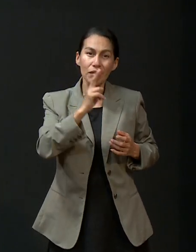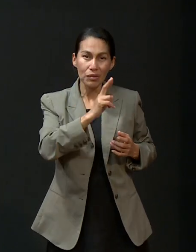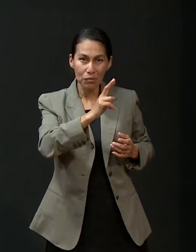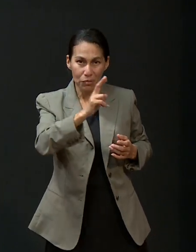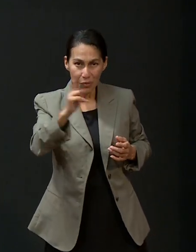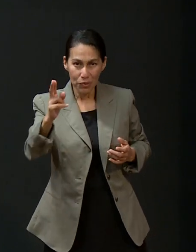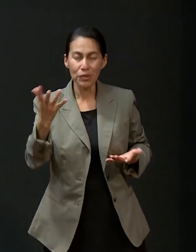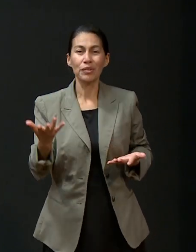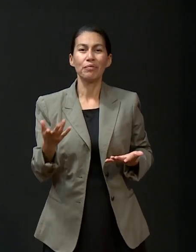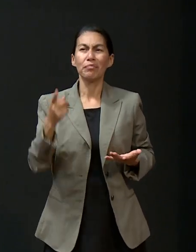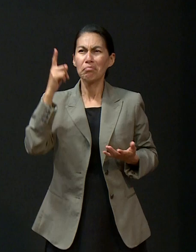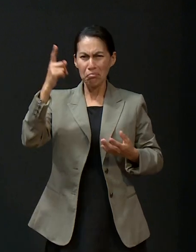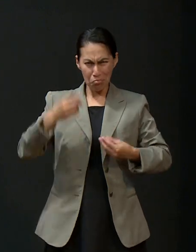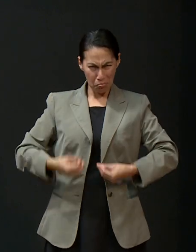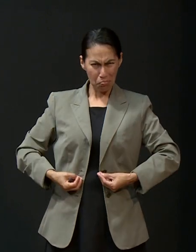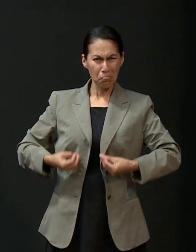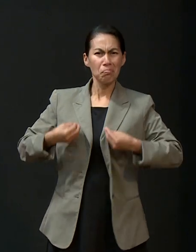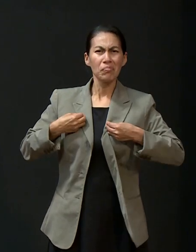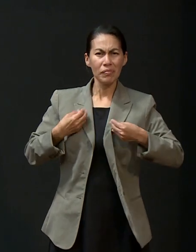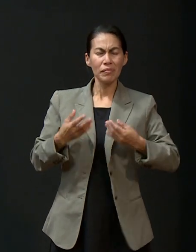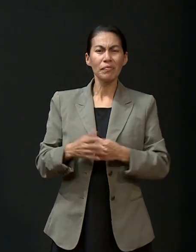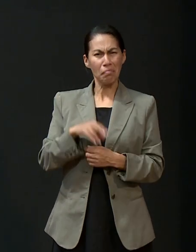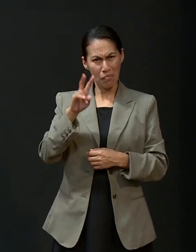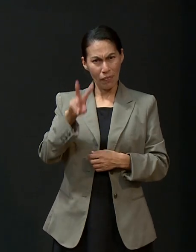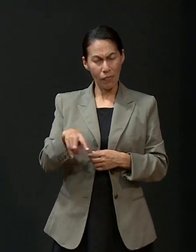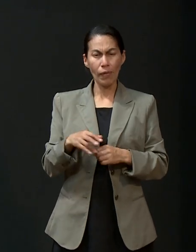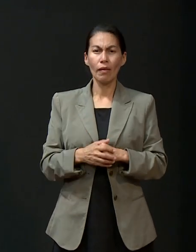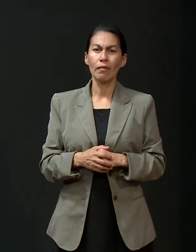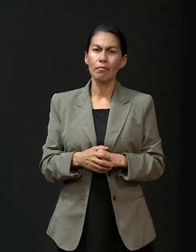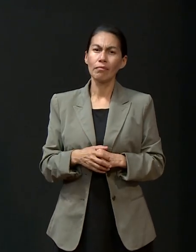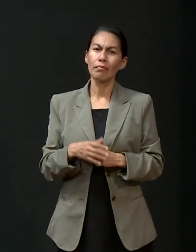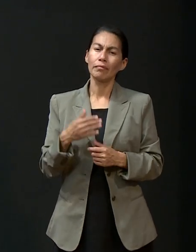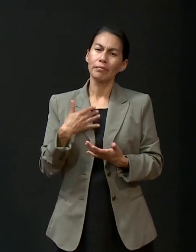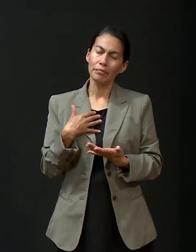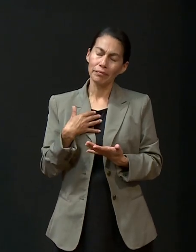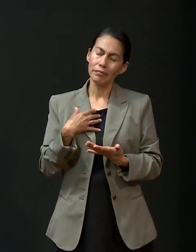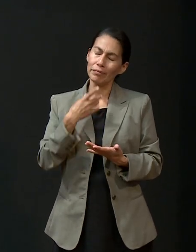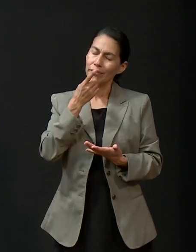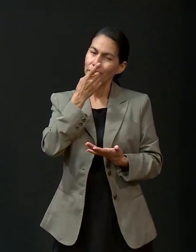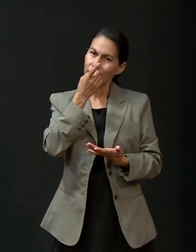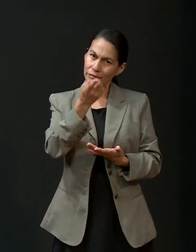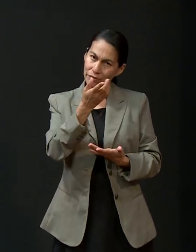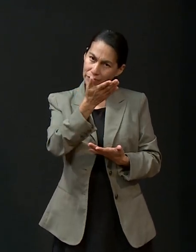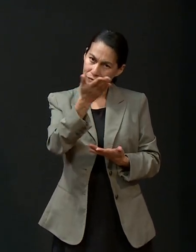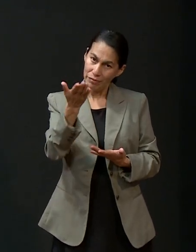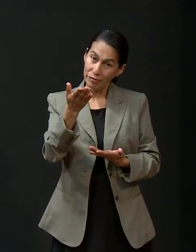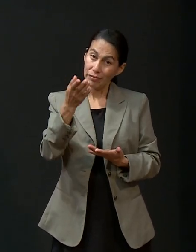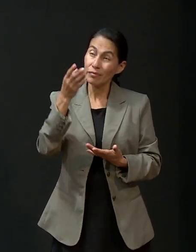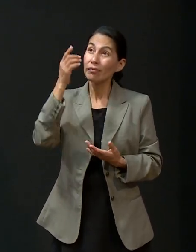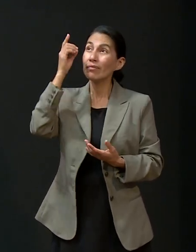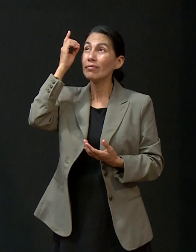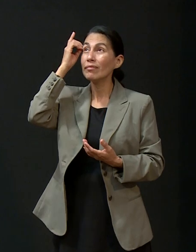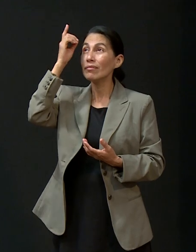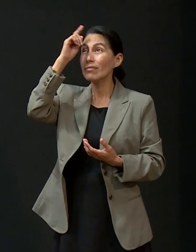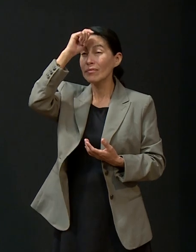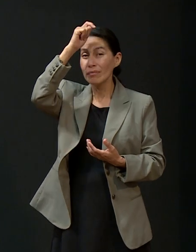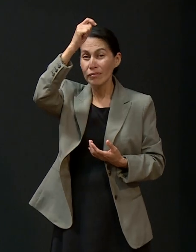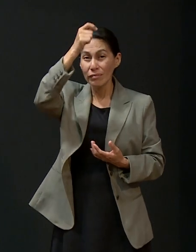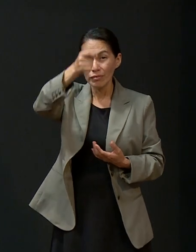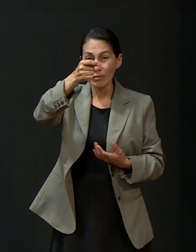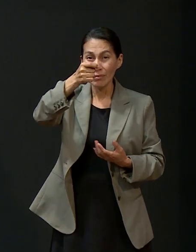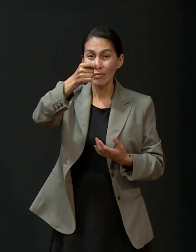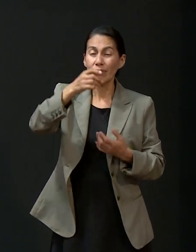Porque él está vivo Yo me quedo Y les suplico Que reciban La bendición De Dios